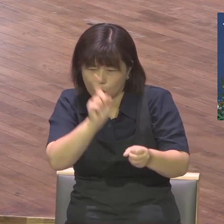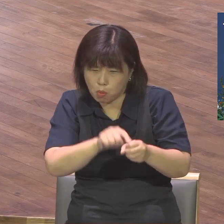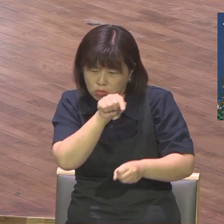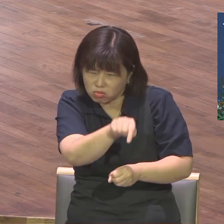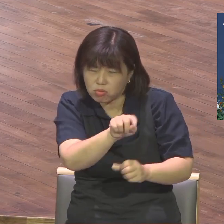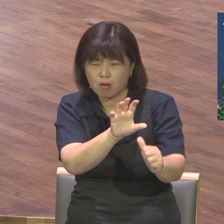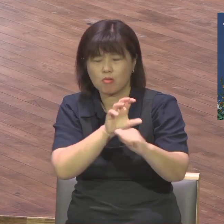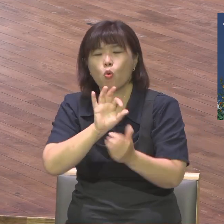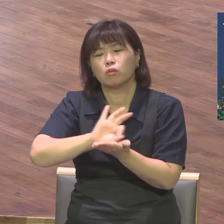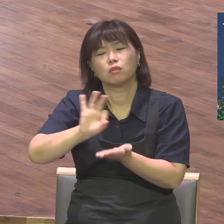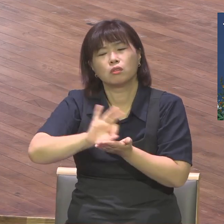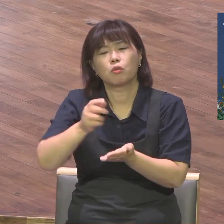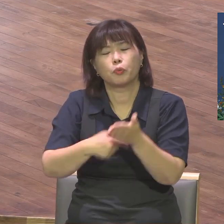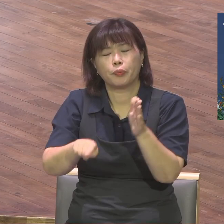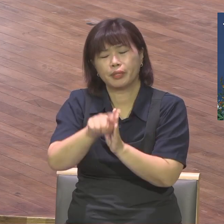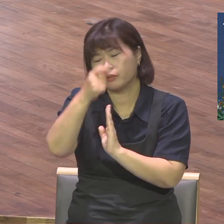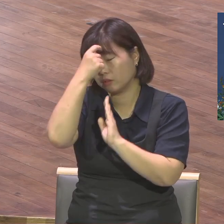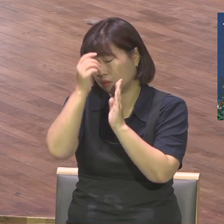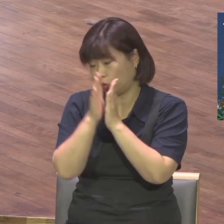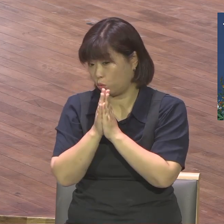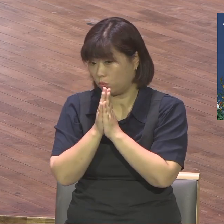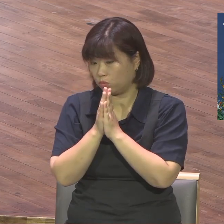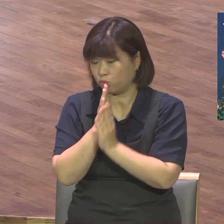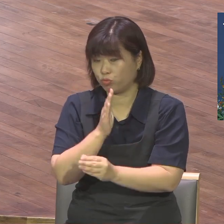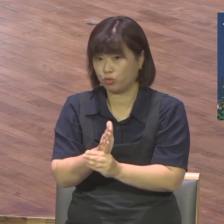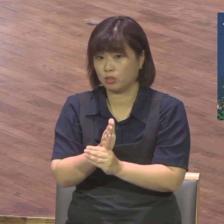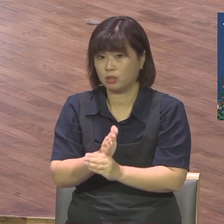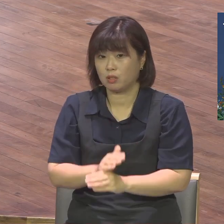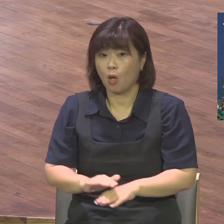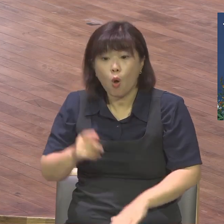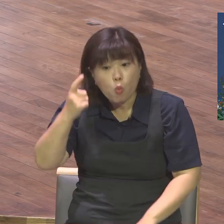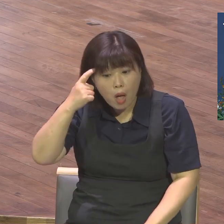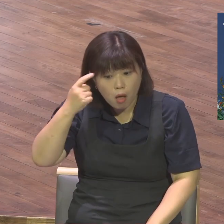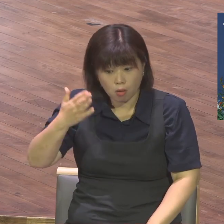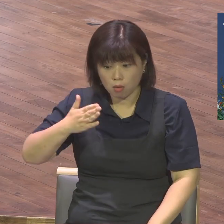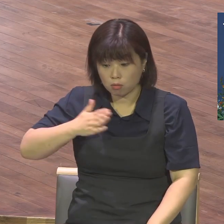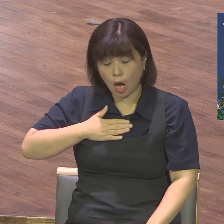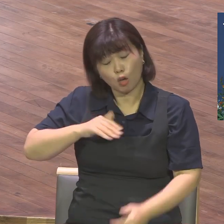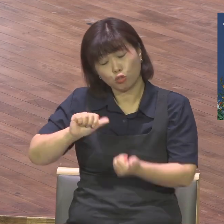기업, 영원한 작품, 영원한 유산 하나님께 남겨드리고 가야 돼.